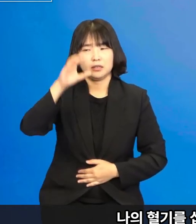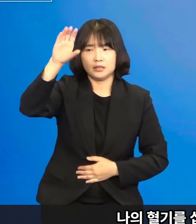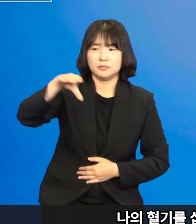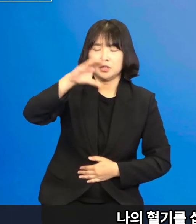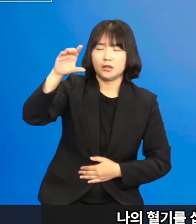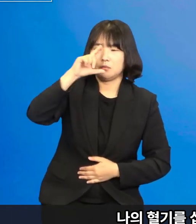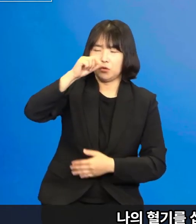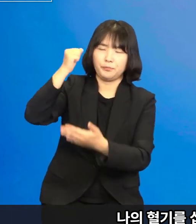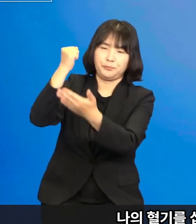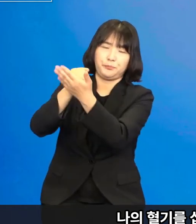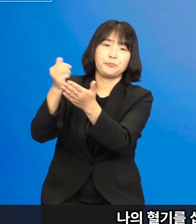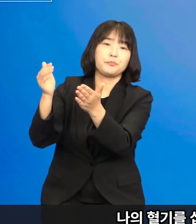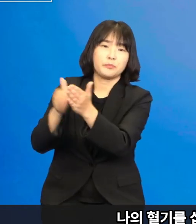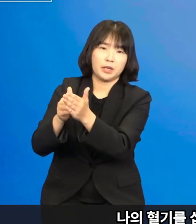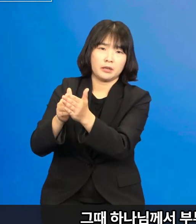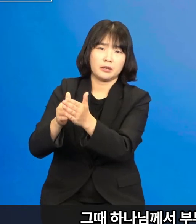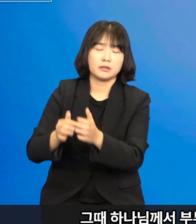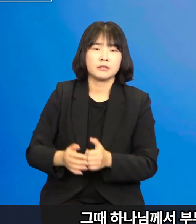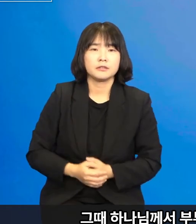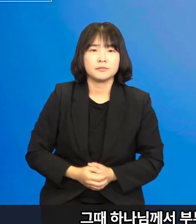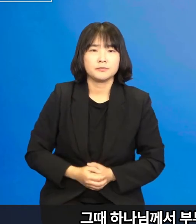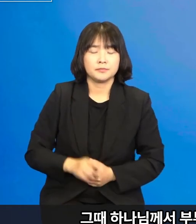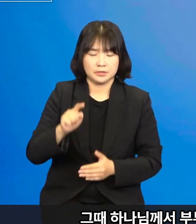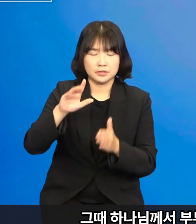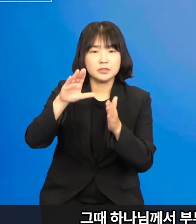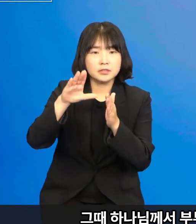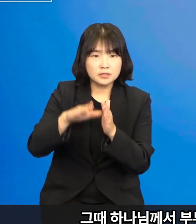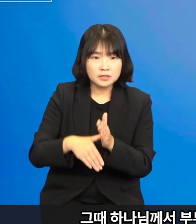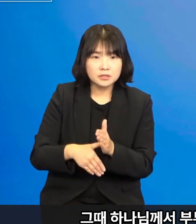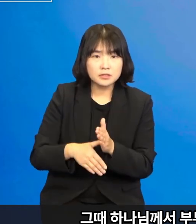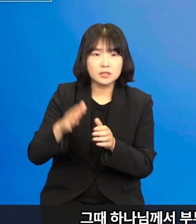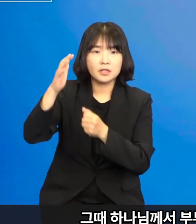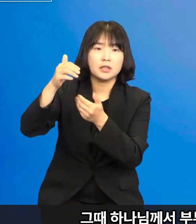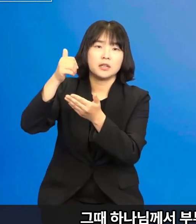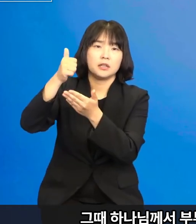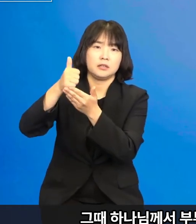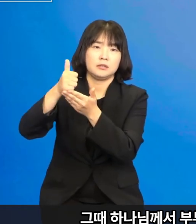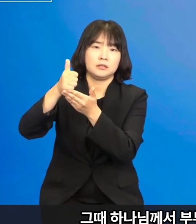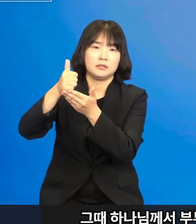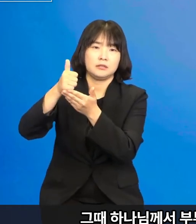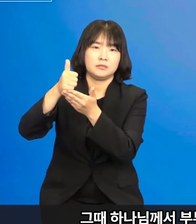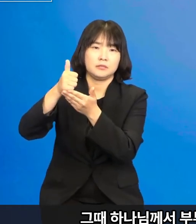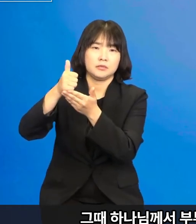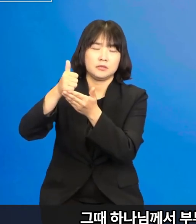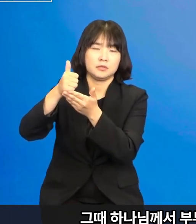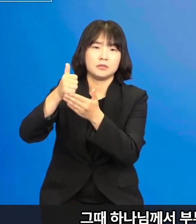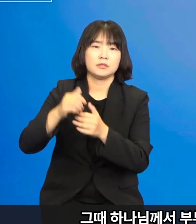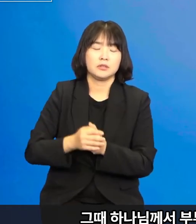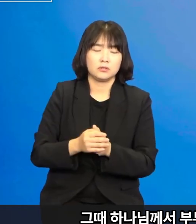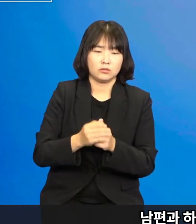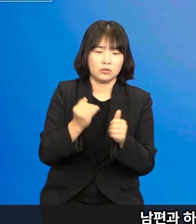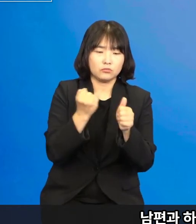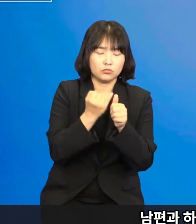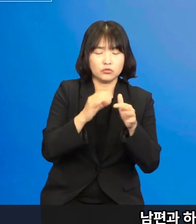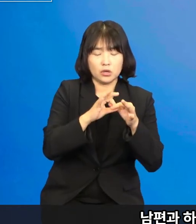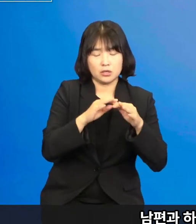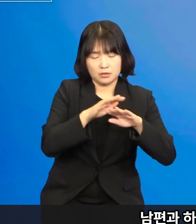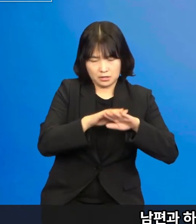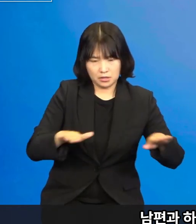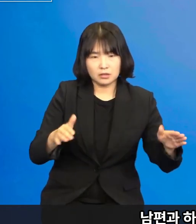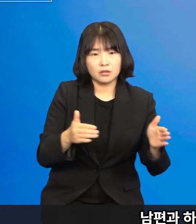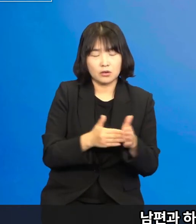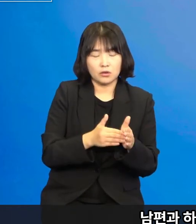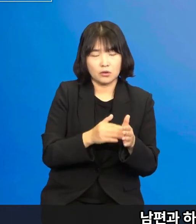못 박았습니다. 그때 하나님께서 부부의 막힌 담을 허물어 주셨고 남편과 하나